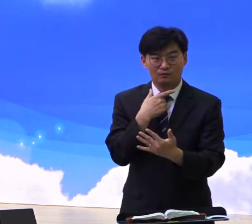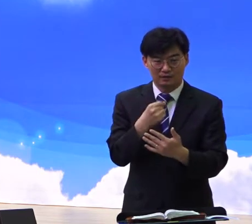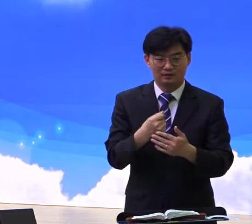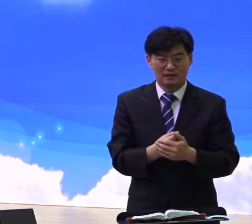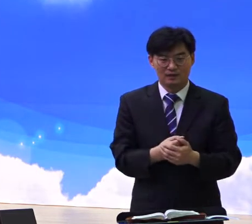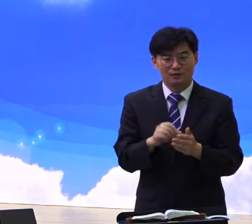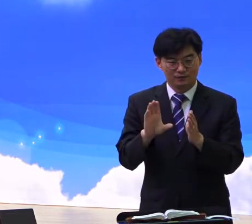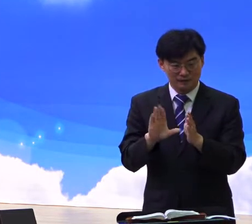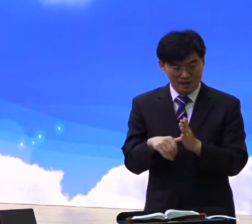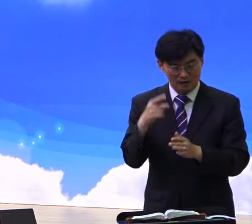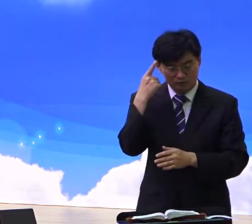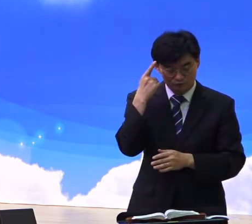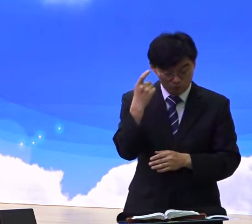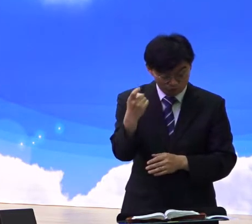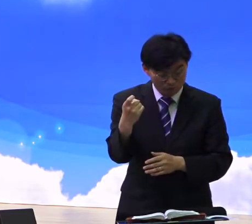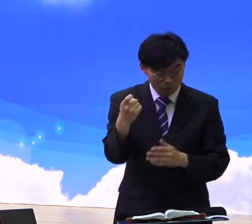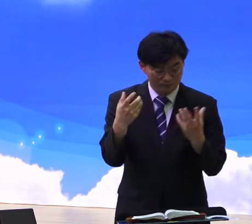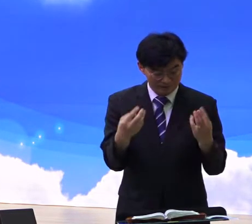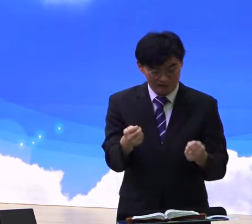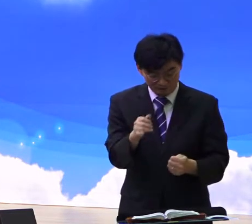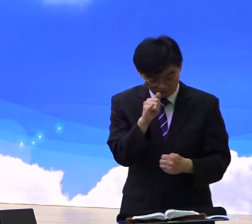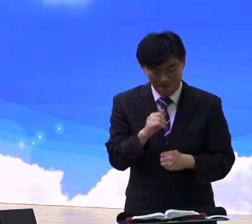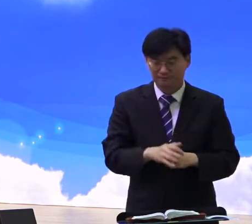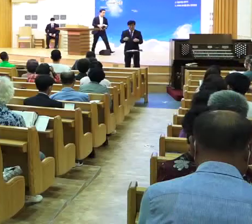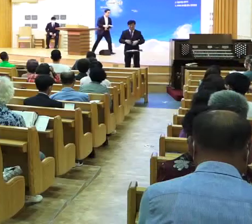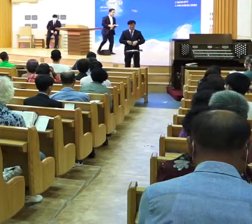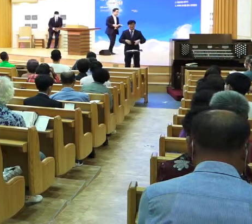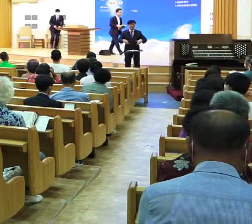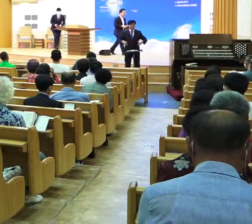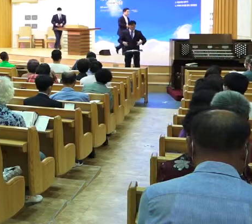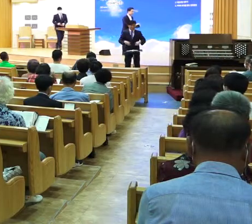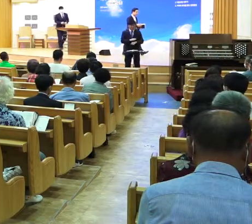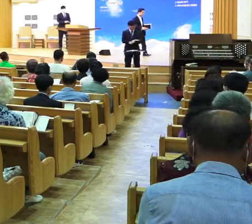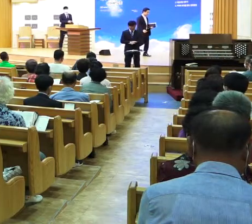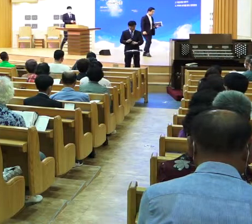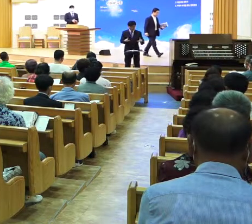신앙으로 살아갈 수 있도록 도와주시기 바랍니다. 오늘 토요일